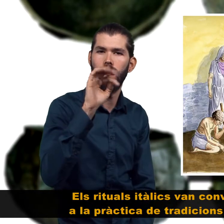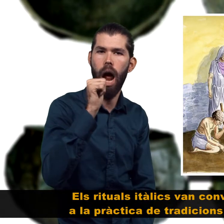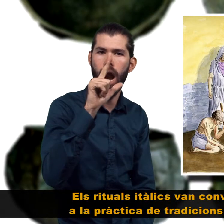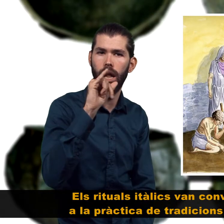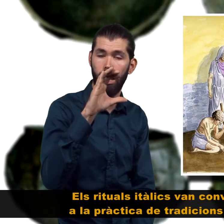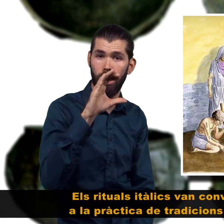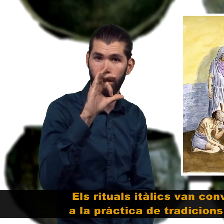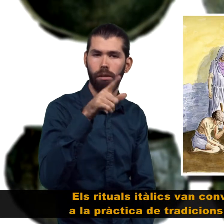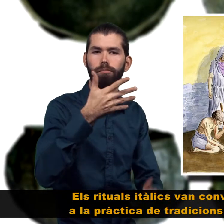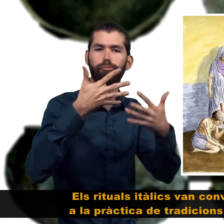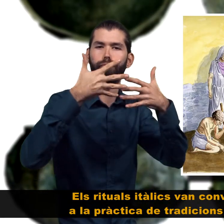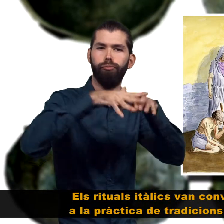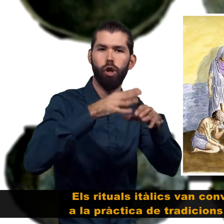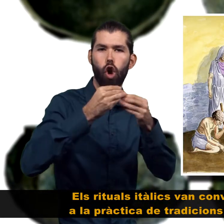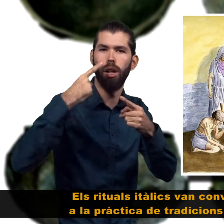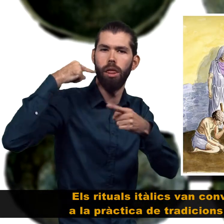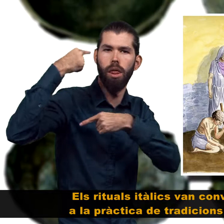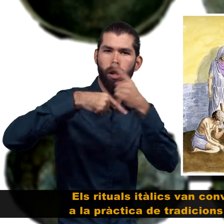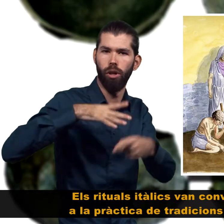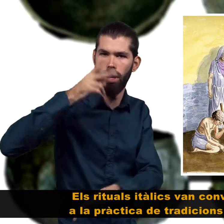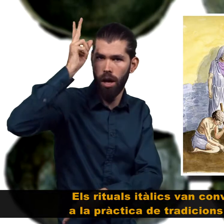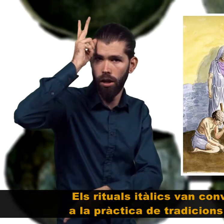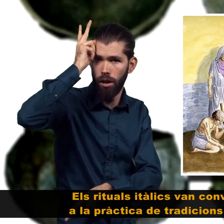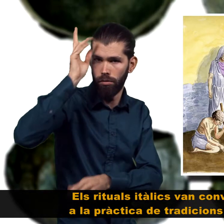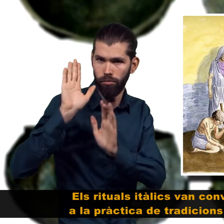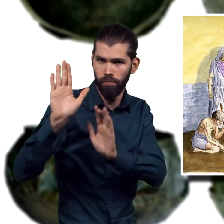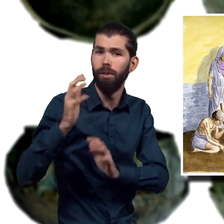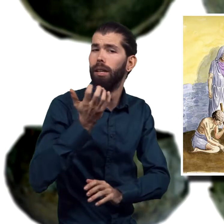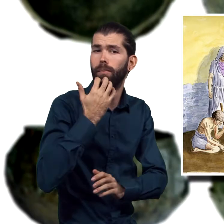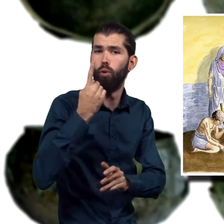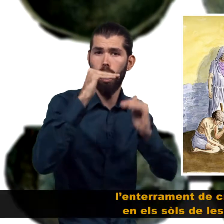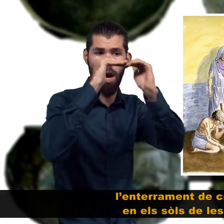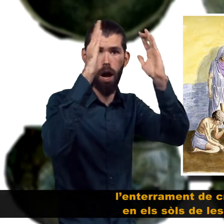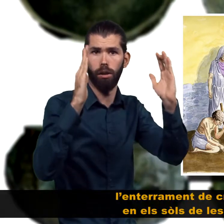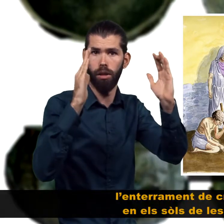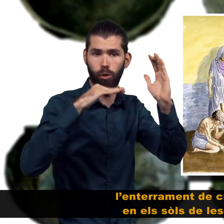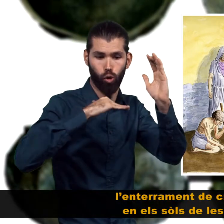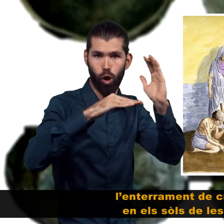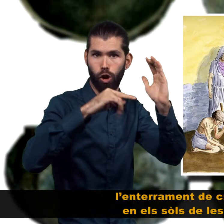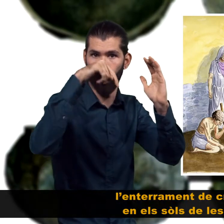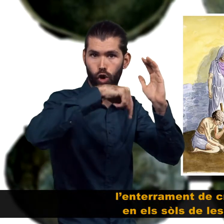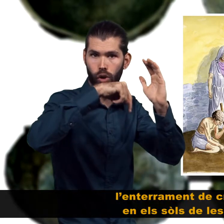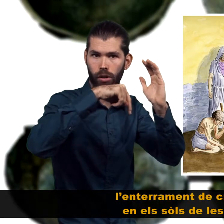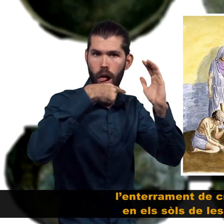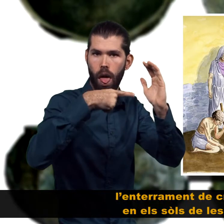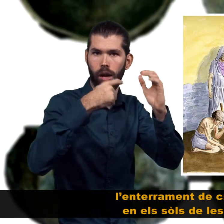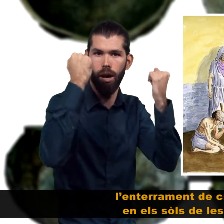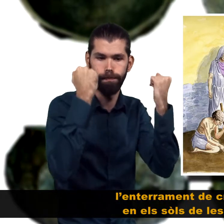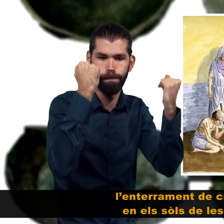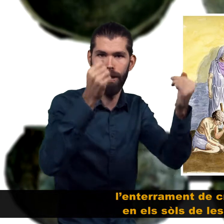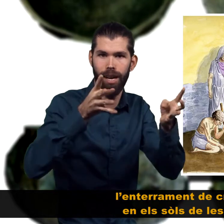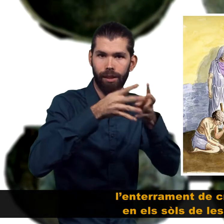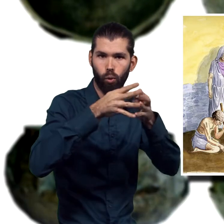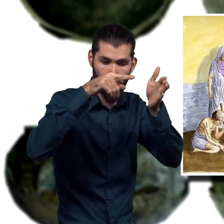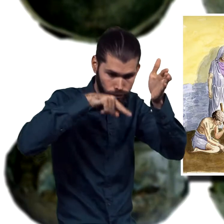Els rituals itàlics van conviure juntament a la pràctica de tradicions indígenes, com l'enterrament de criatures en els sòls